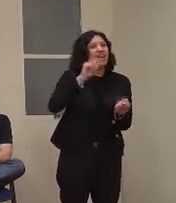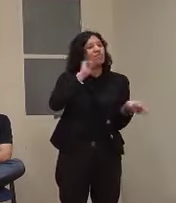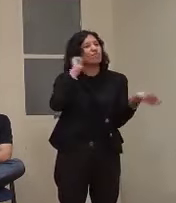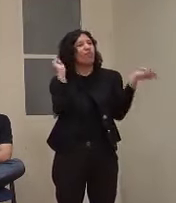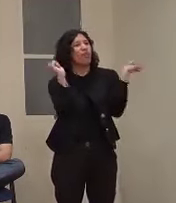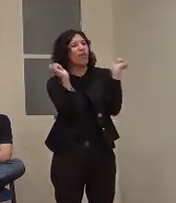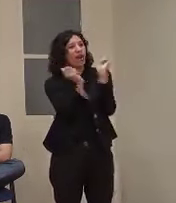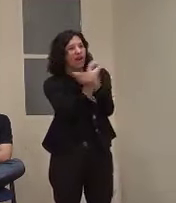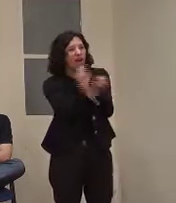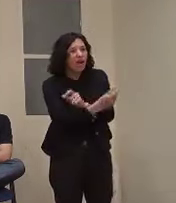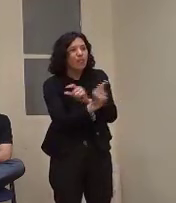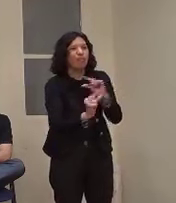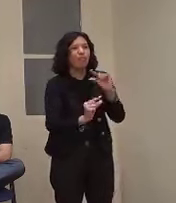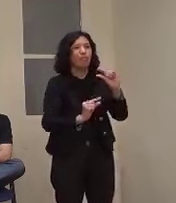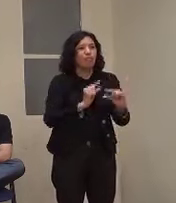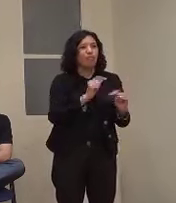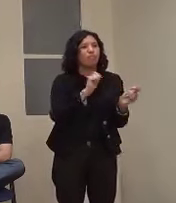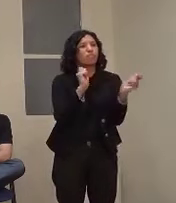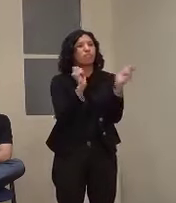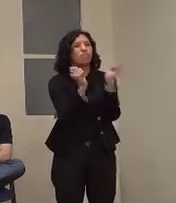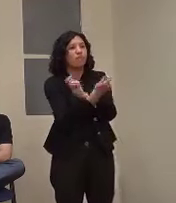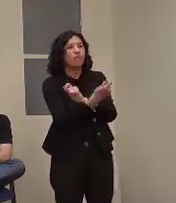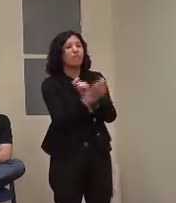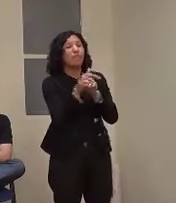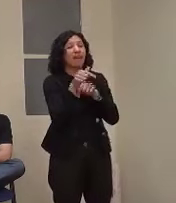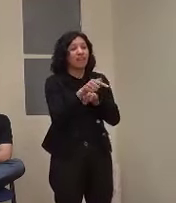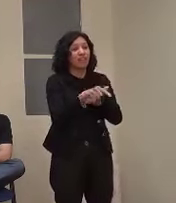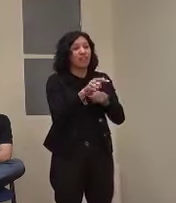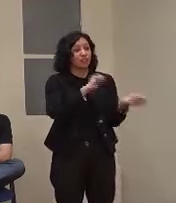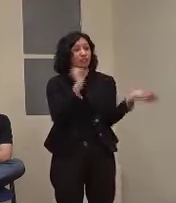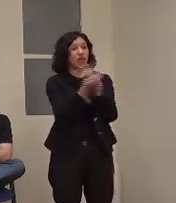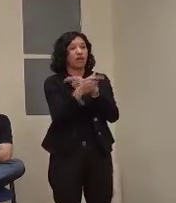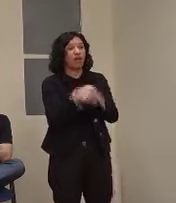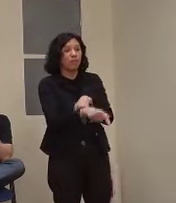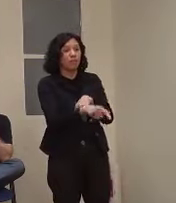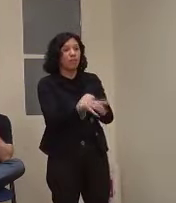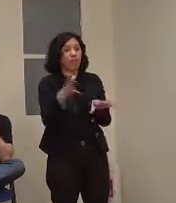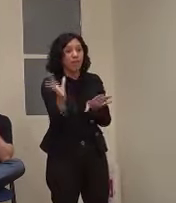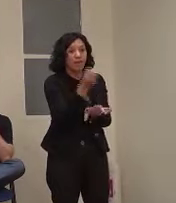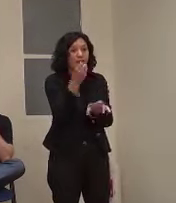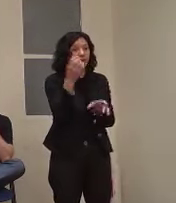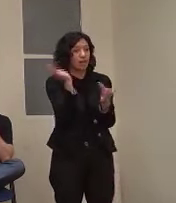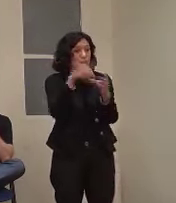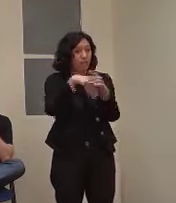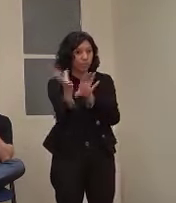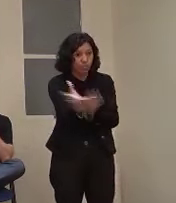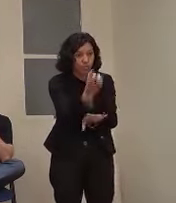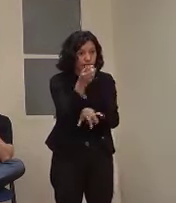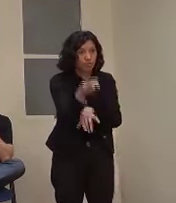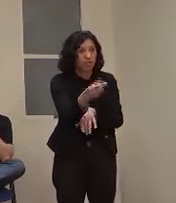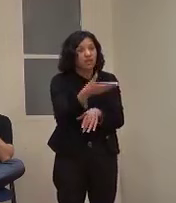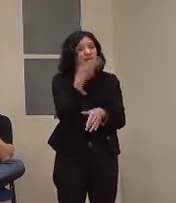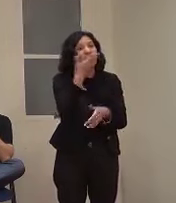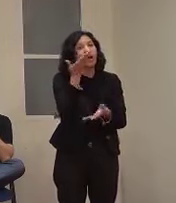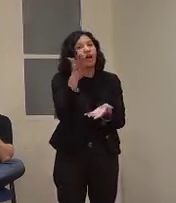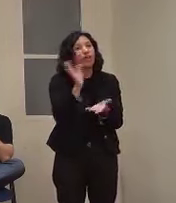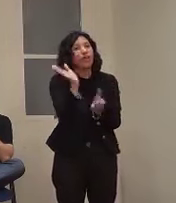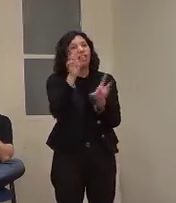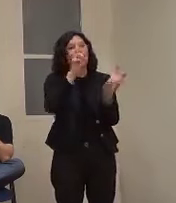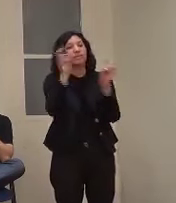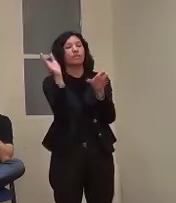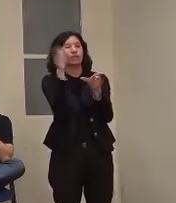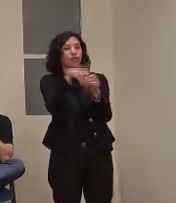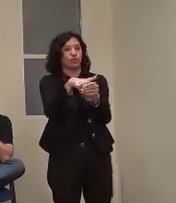para que ese recorrido cambie y se pueda concretar obviamente y hablar de difusión